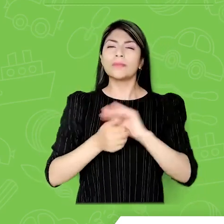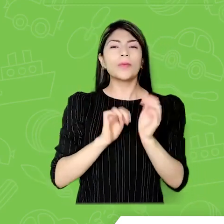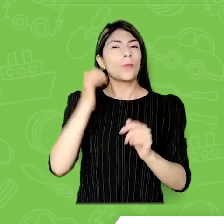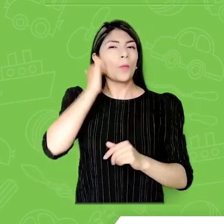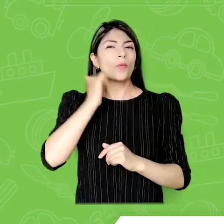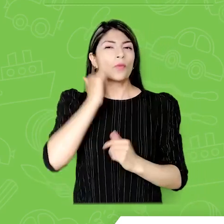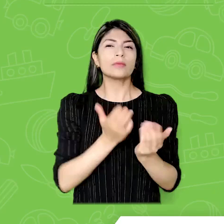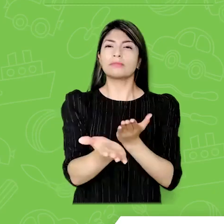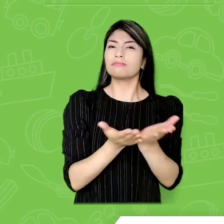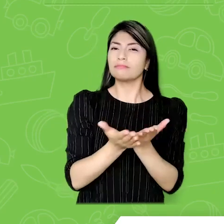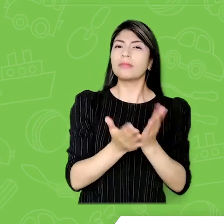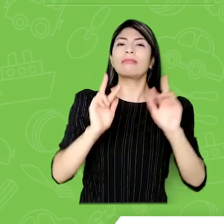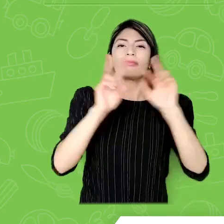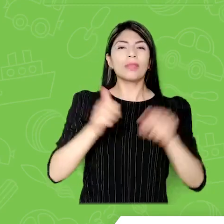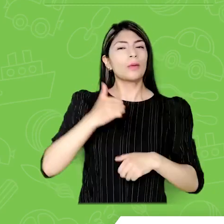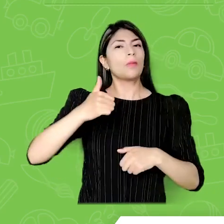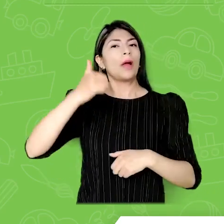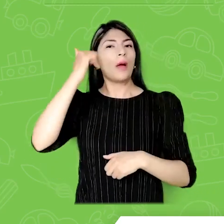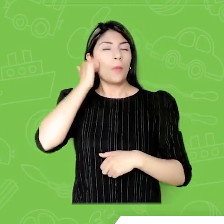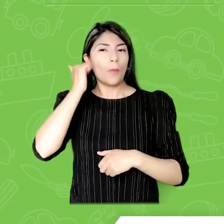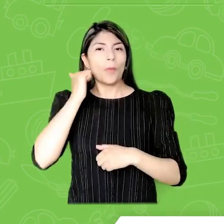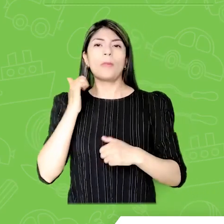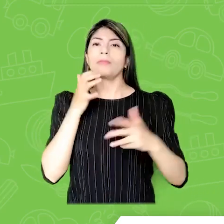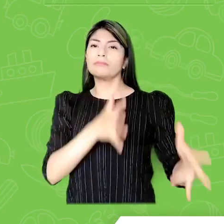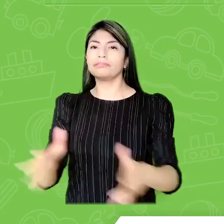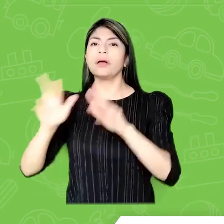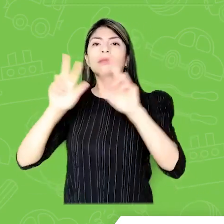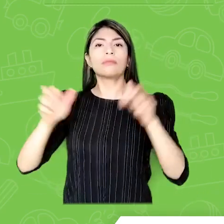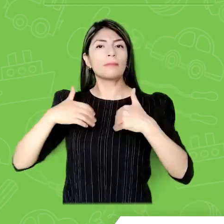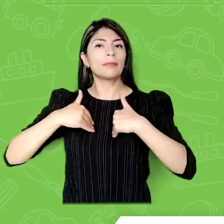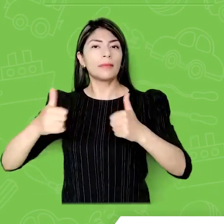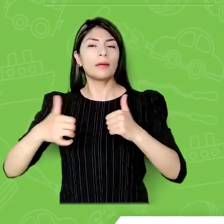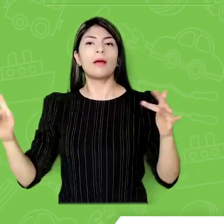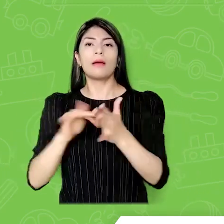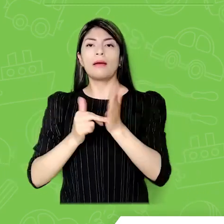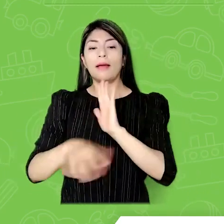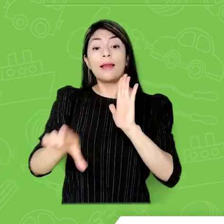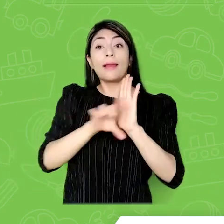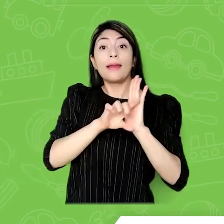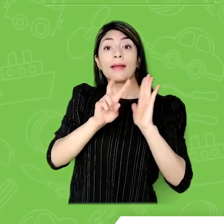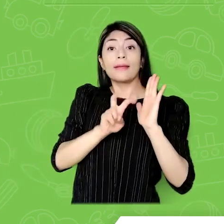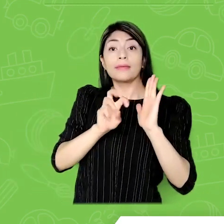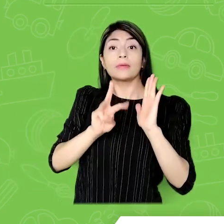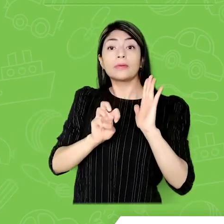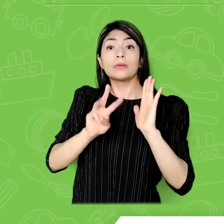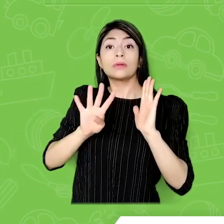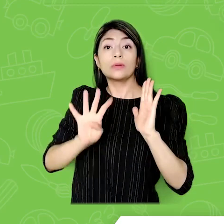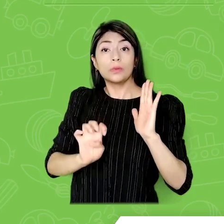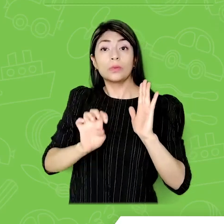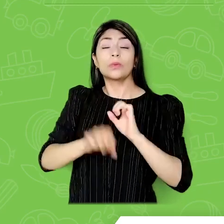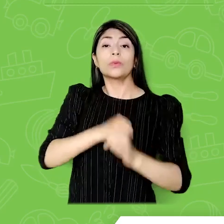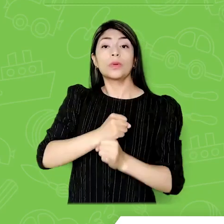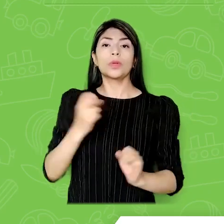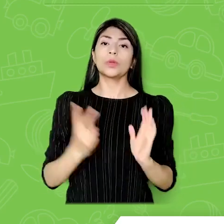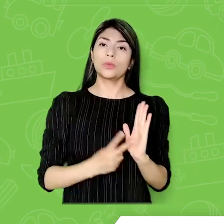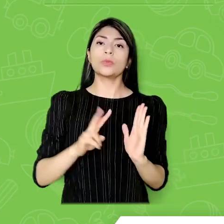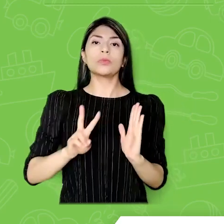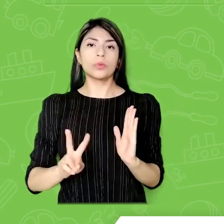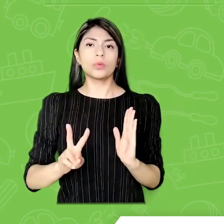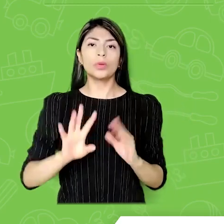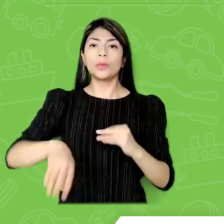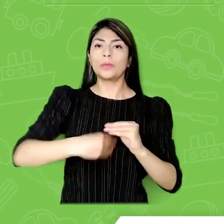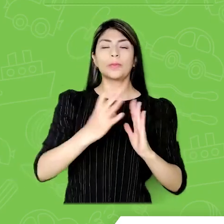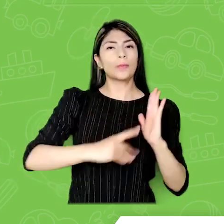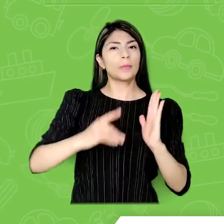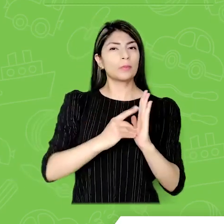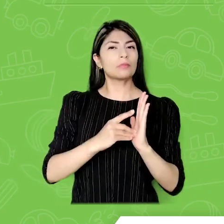el contrato de aprendizaje establecido en la Ley 789 de 2002 y sus decretos reglamentarios y la